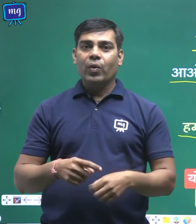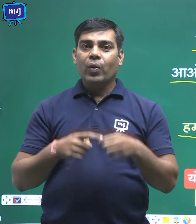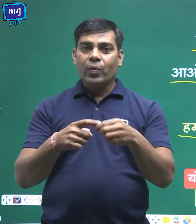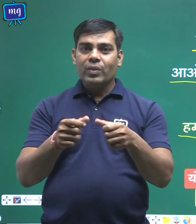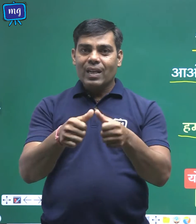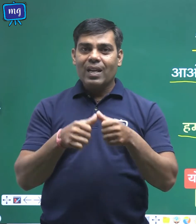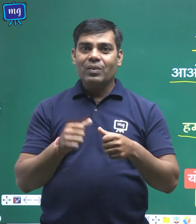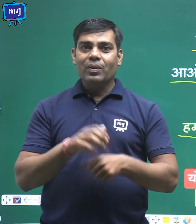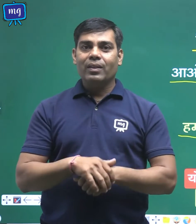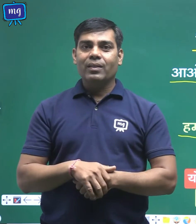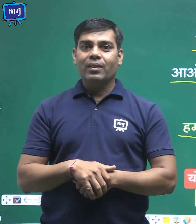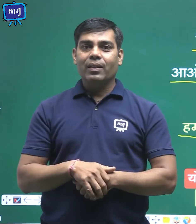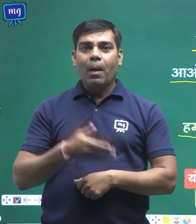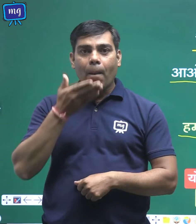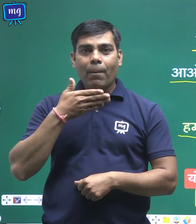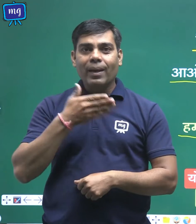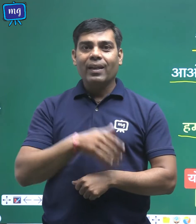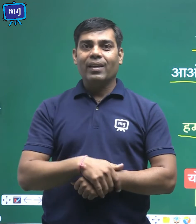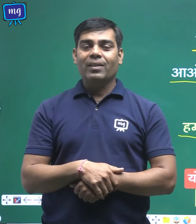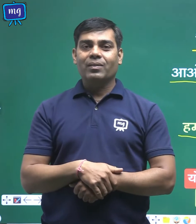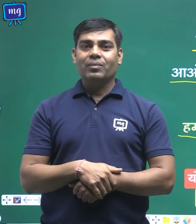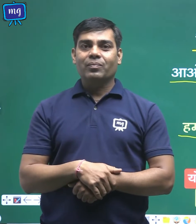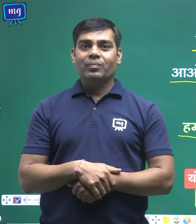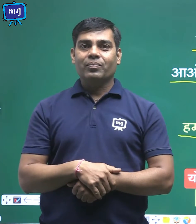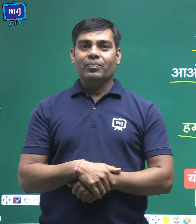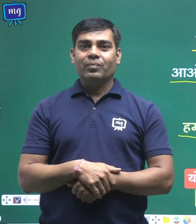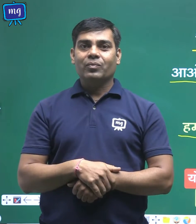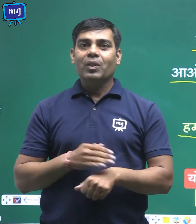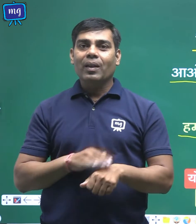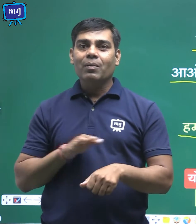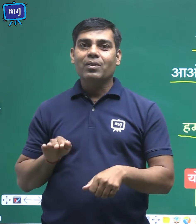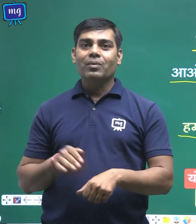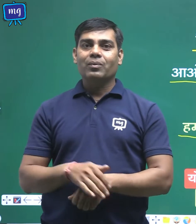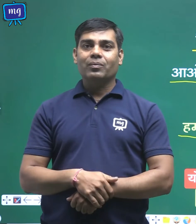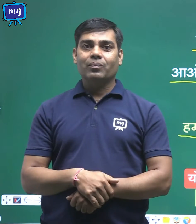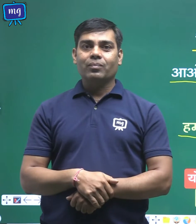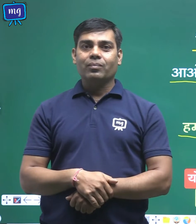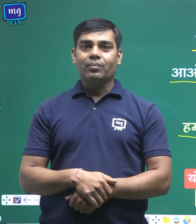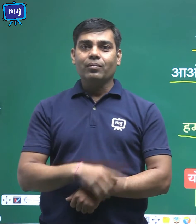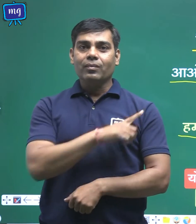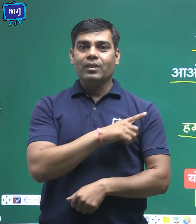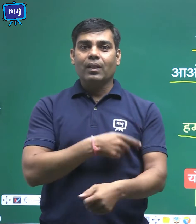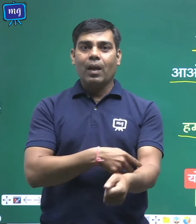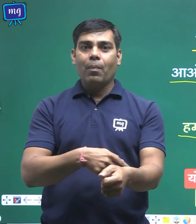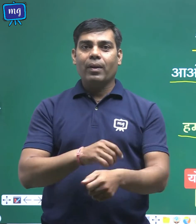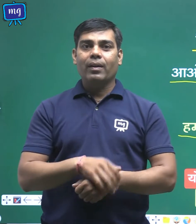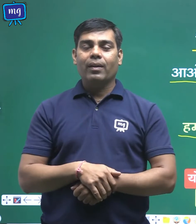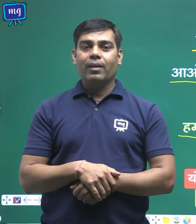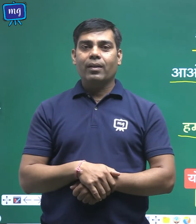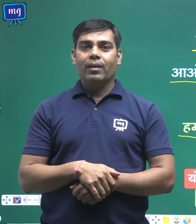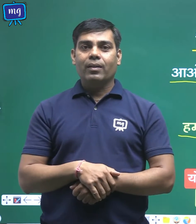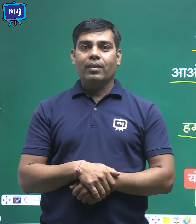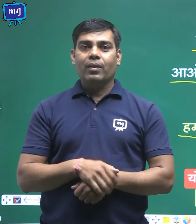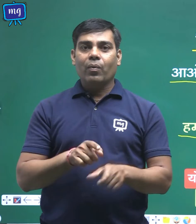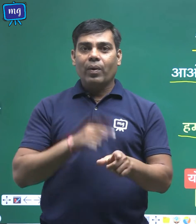प्रश्न उत्तर पढ़ेंगे। प्यारे बच्चों, मेरा नाम है